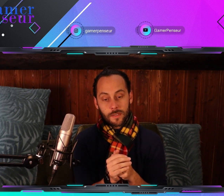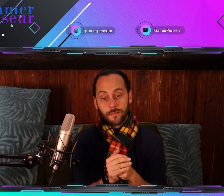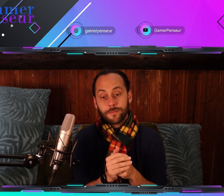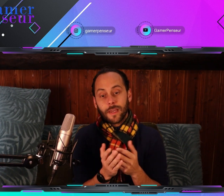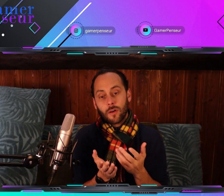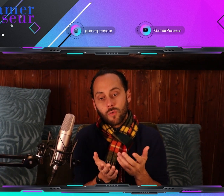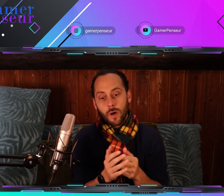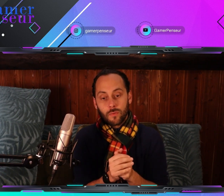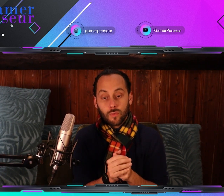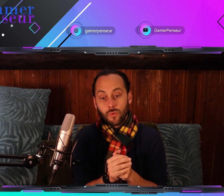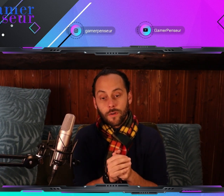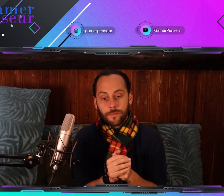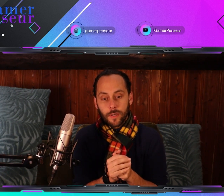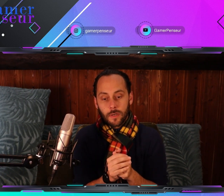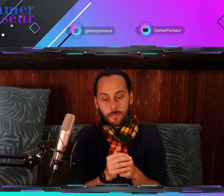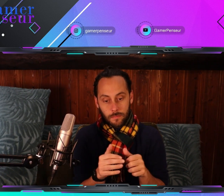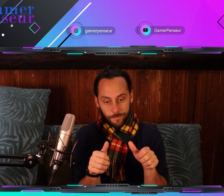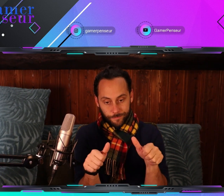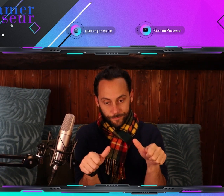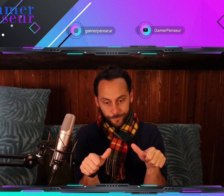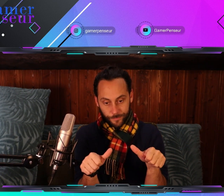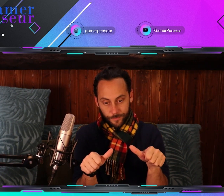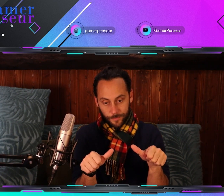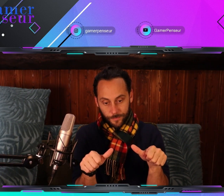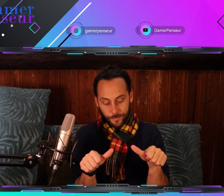Ça c'est faire quoi ou quoi faire.